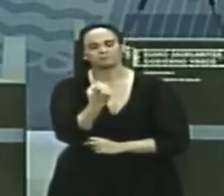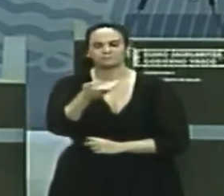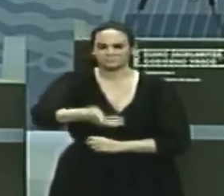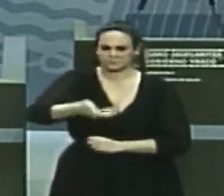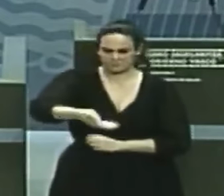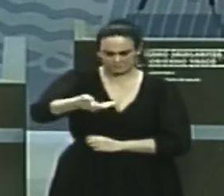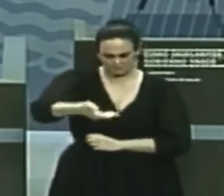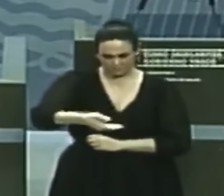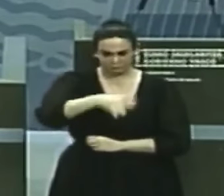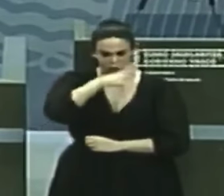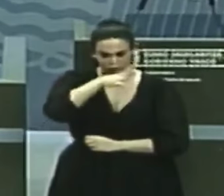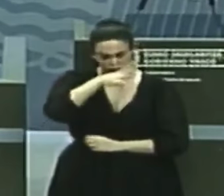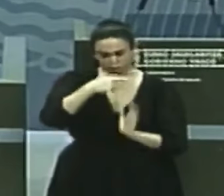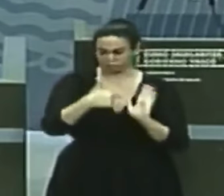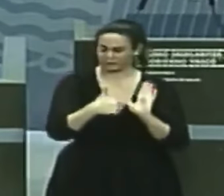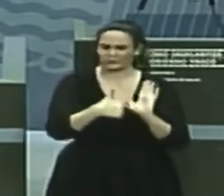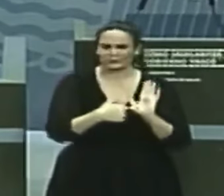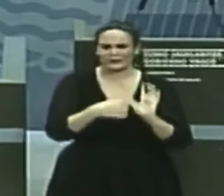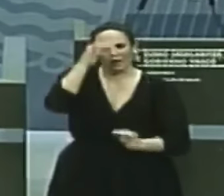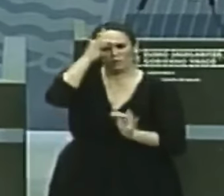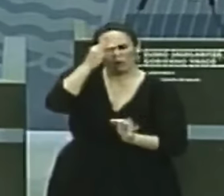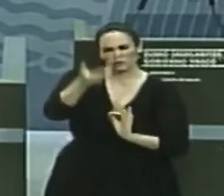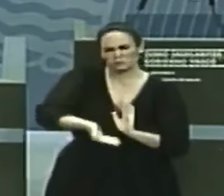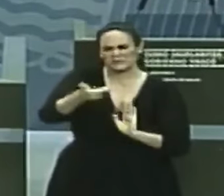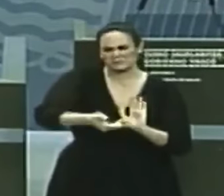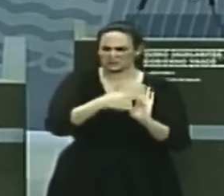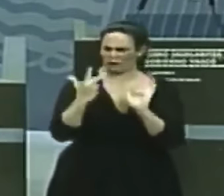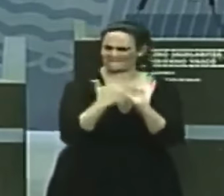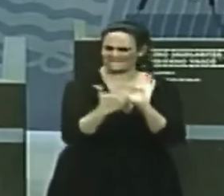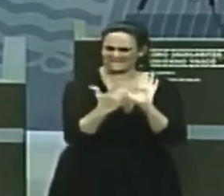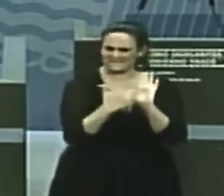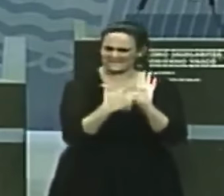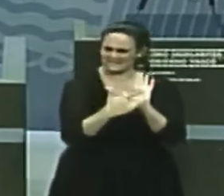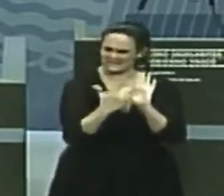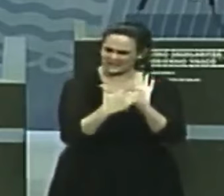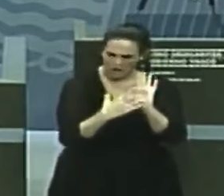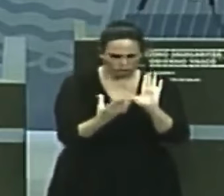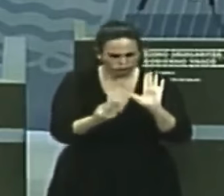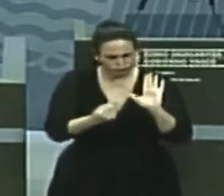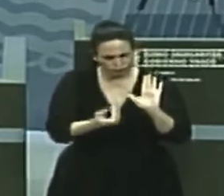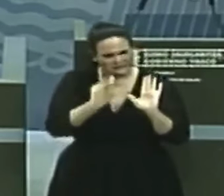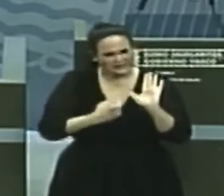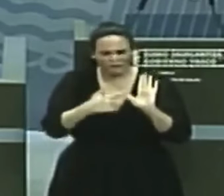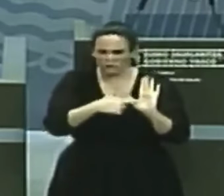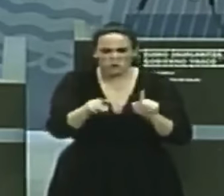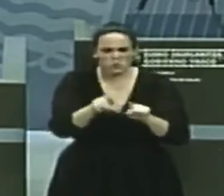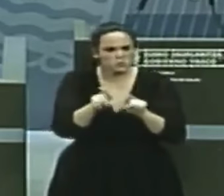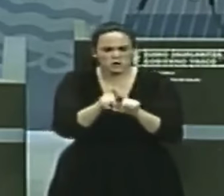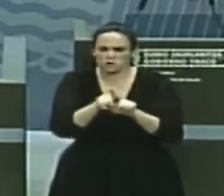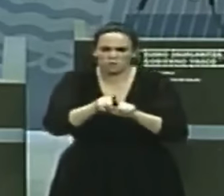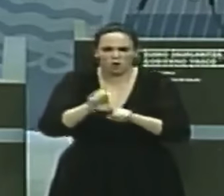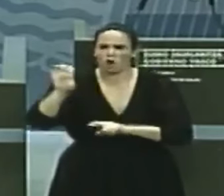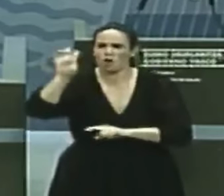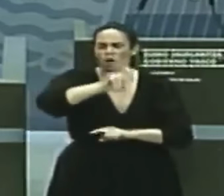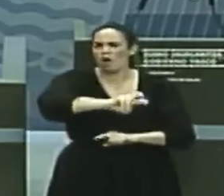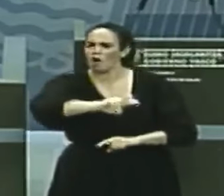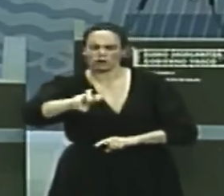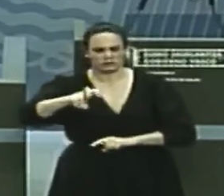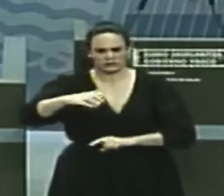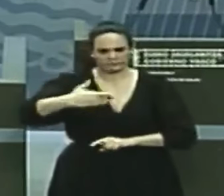porque da una serie de datos que yo creo que son fundamentales son más de 20 hojas de información euros a la cabeza a nivel de cualquier otra comunidad de la